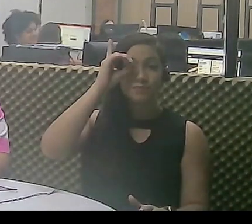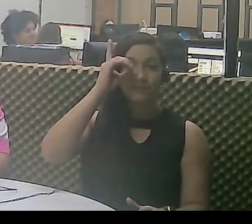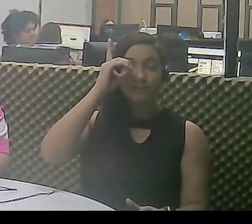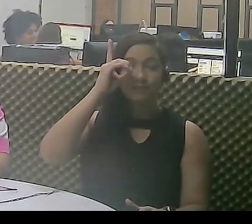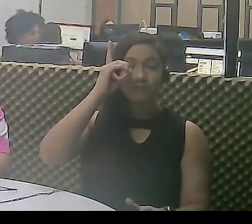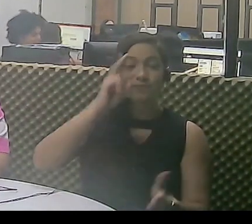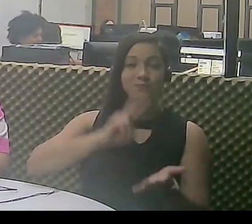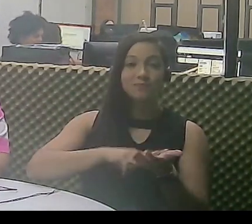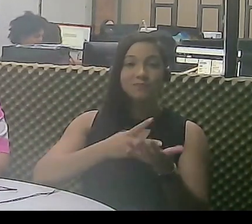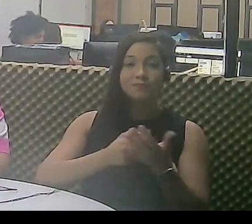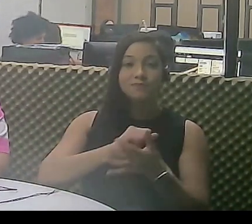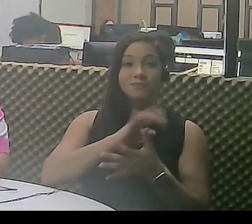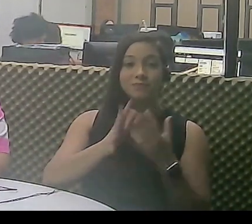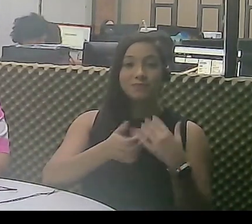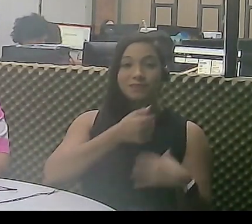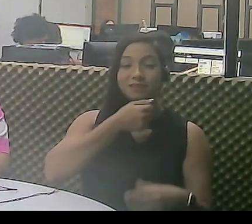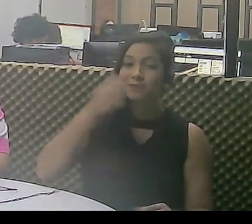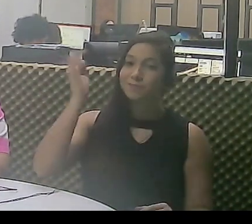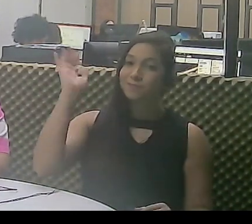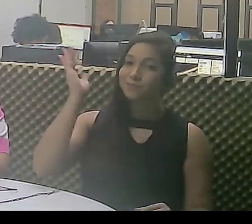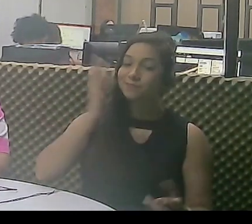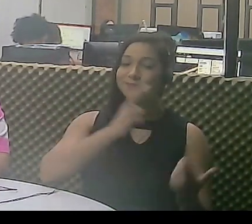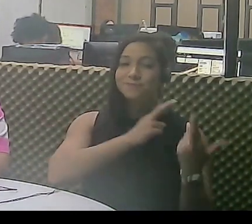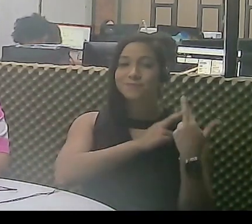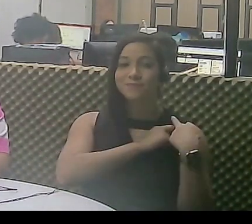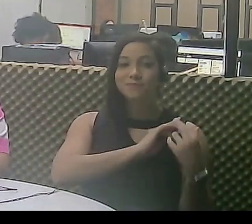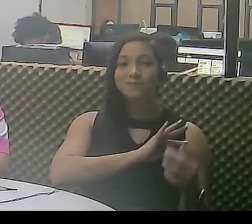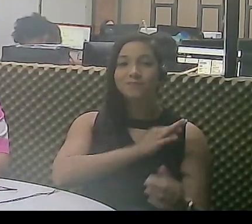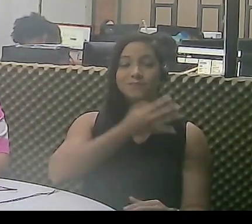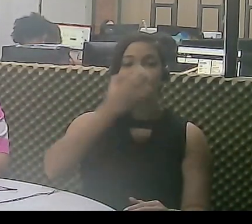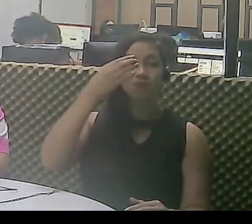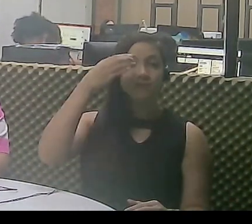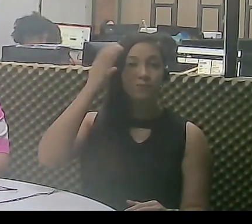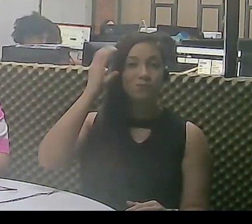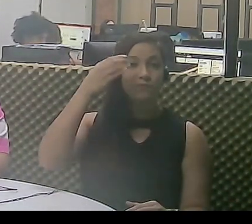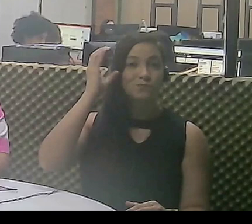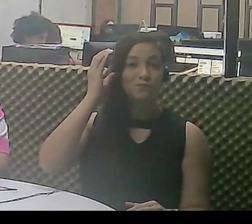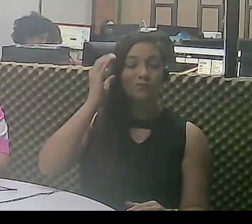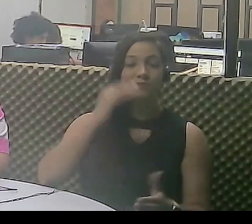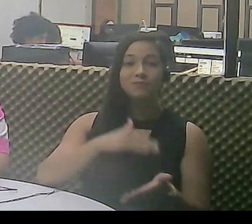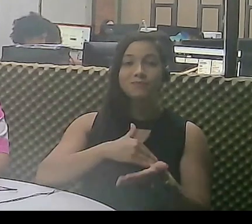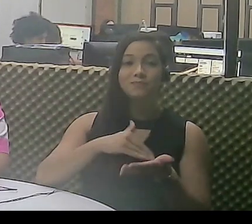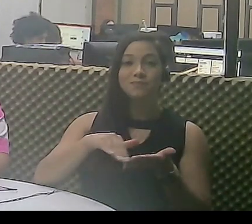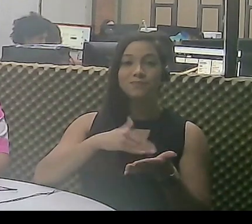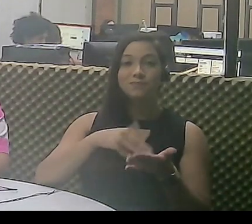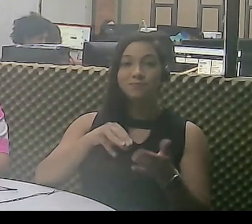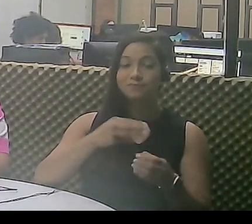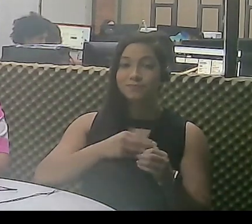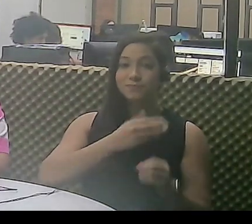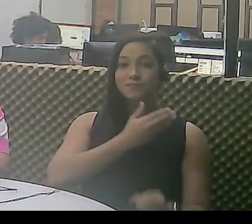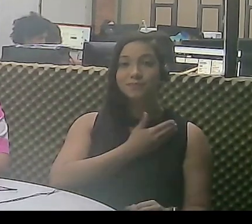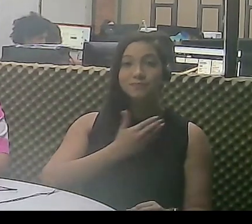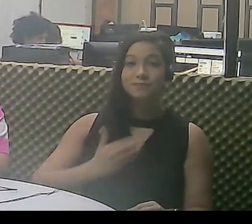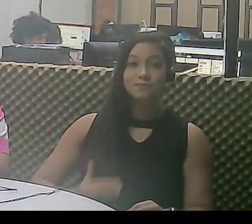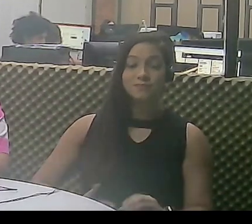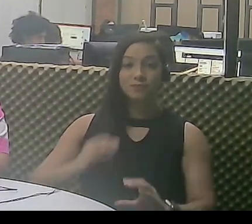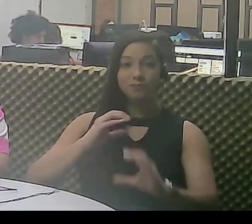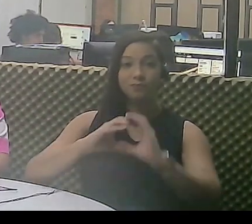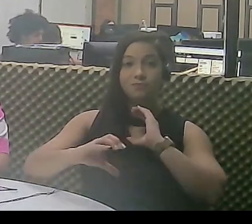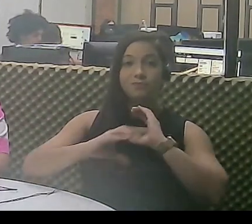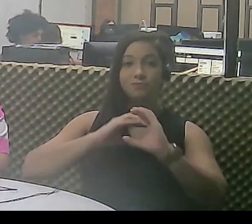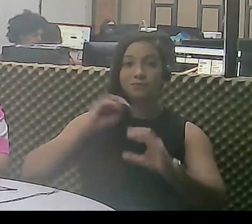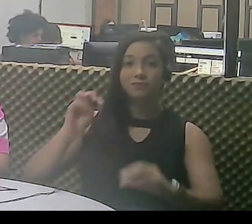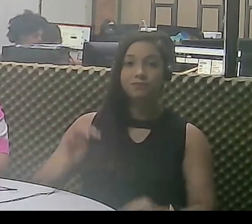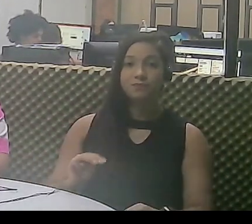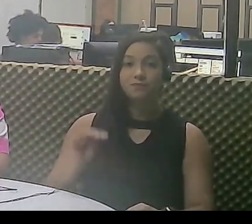Aires, tradução em Libras Amanda Valentim, responsável técnico Cristiano Silva, secretário municipal de